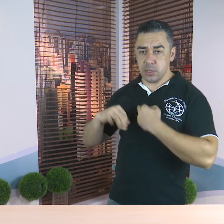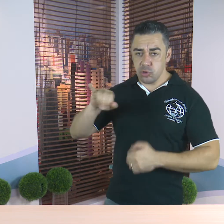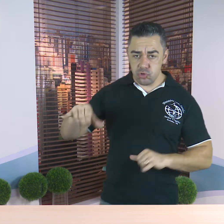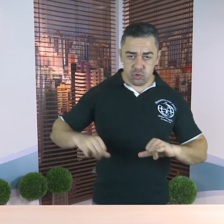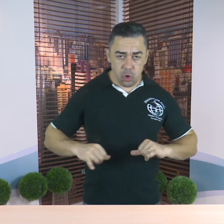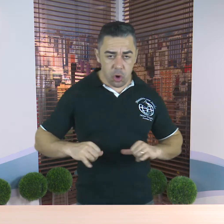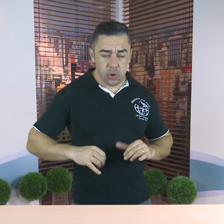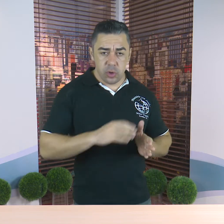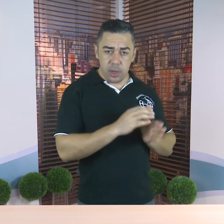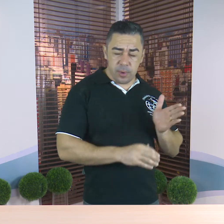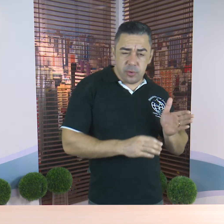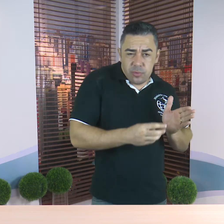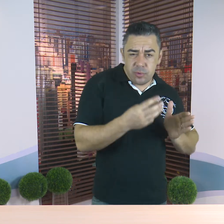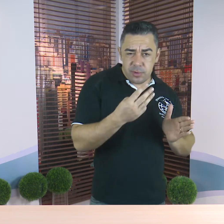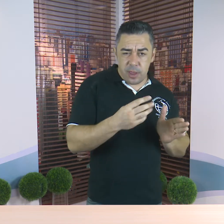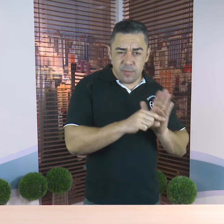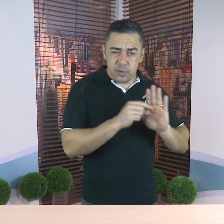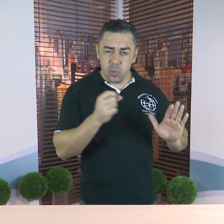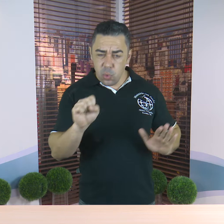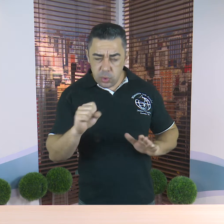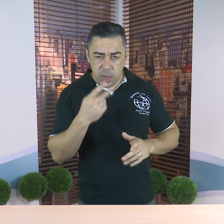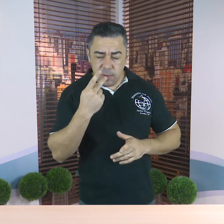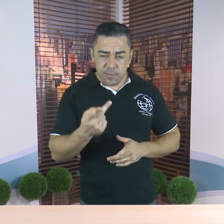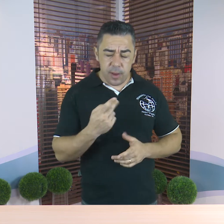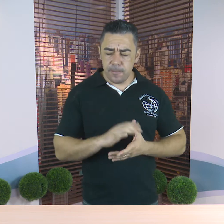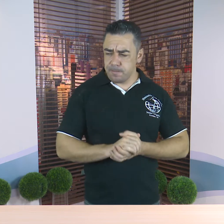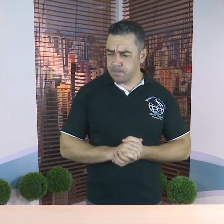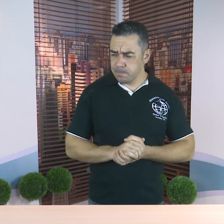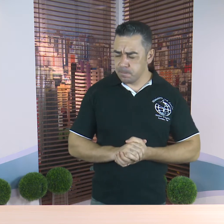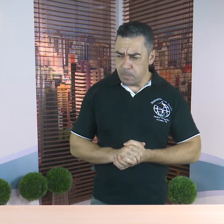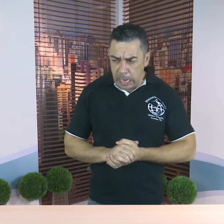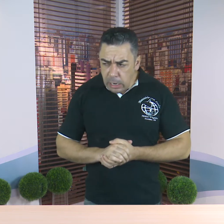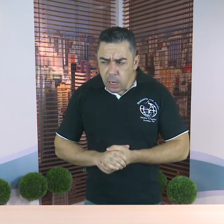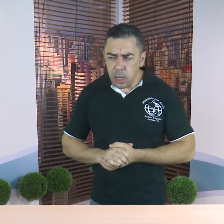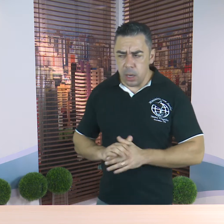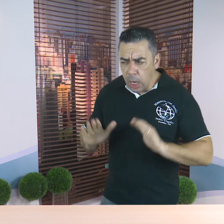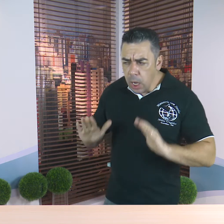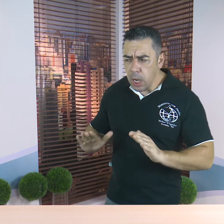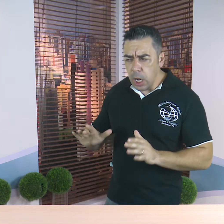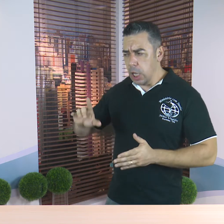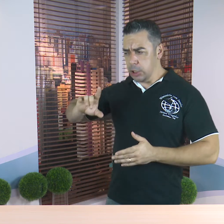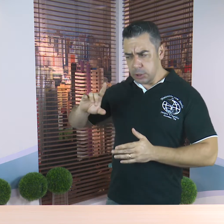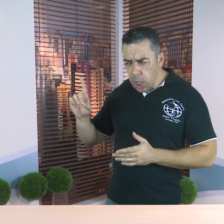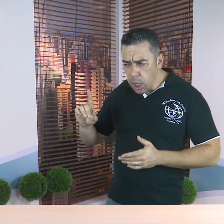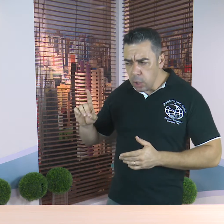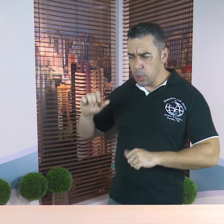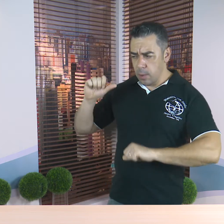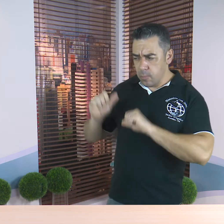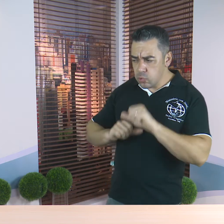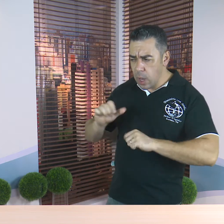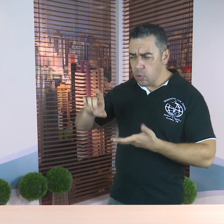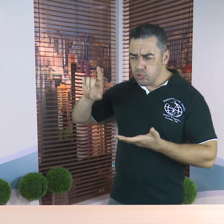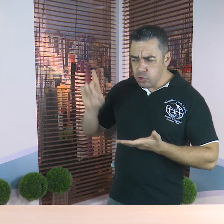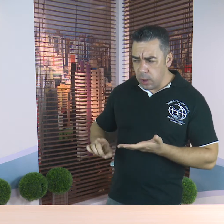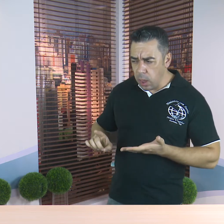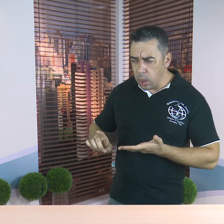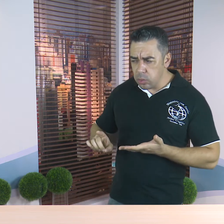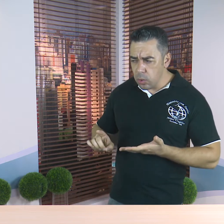capítulo 8, porventura, entre aspas, perverteria Deus o direito e perverteria o